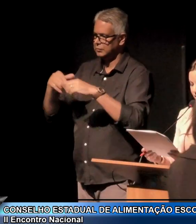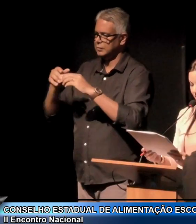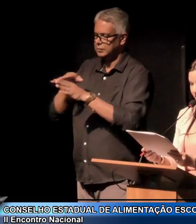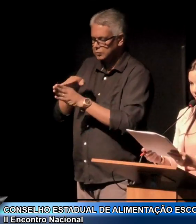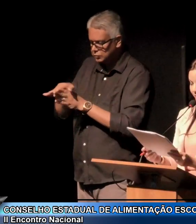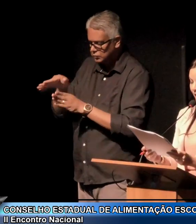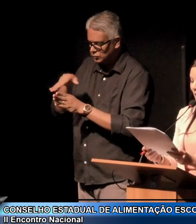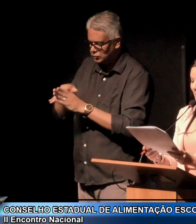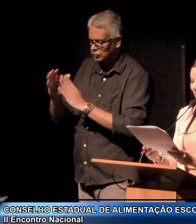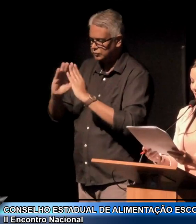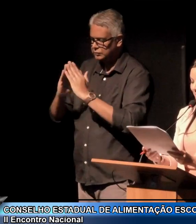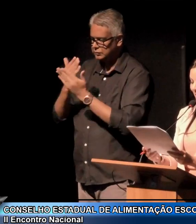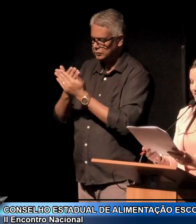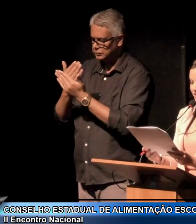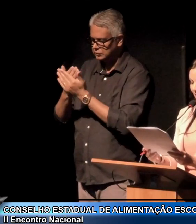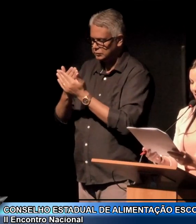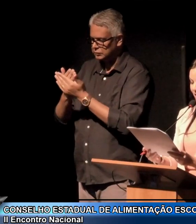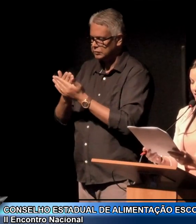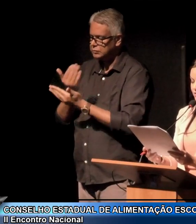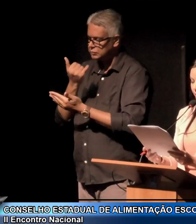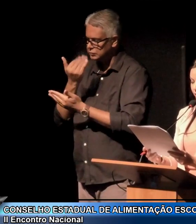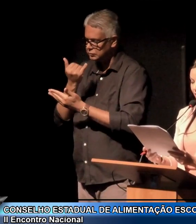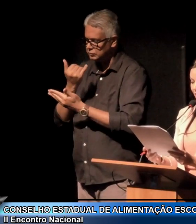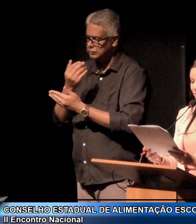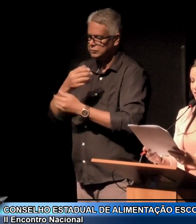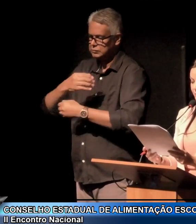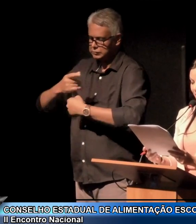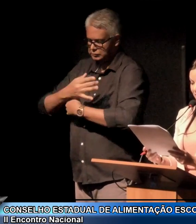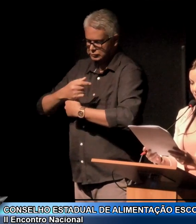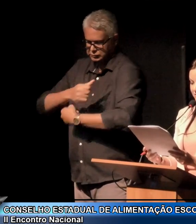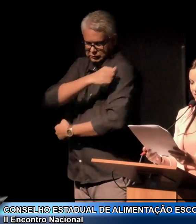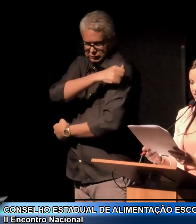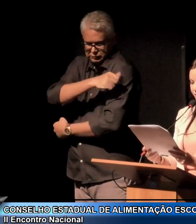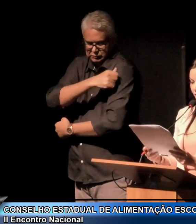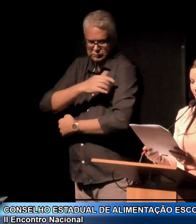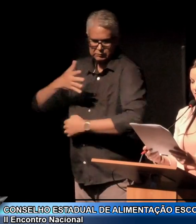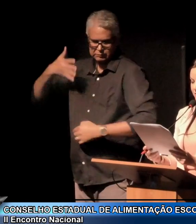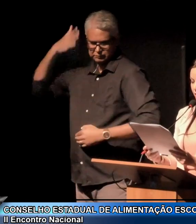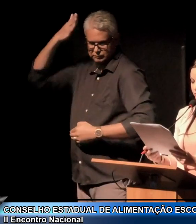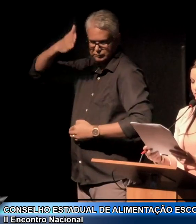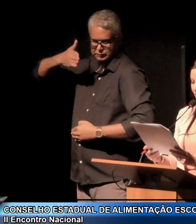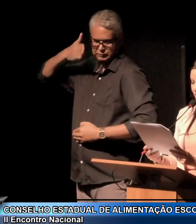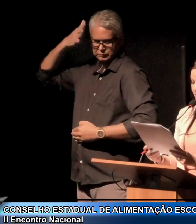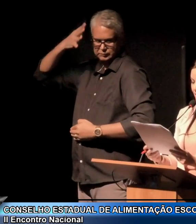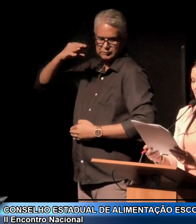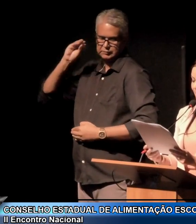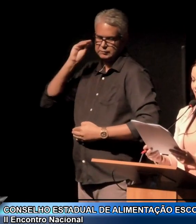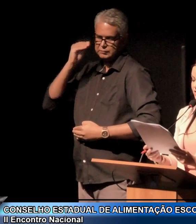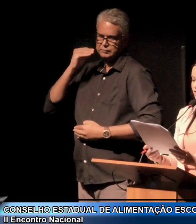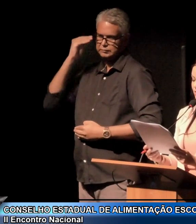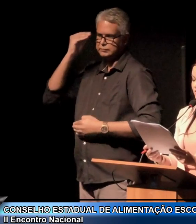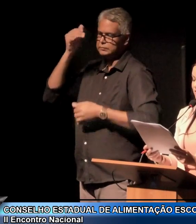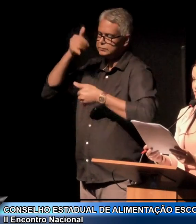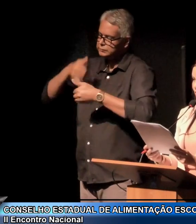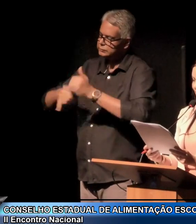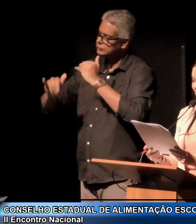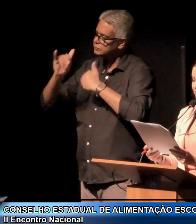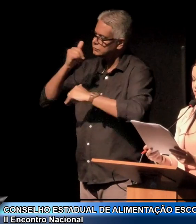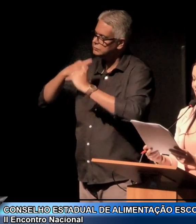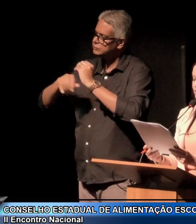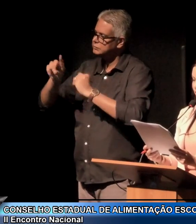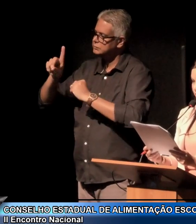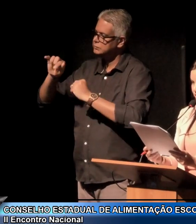cidade do Rio de Janeiro para palestrar sobre o tema experiências de Formação Jean para gestores